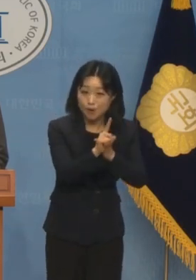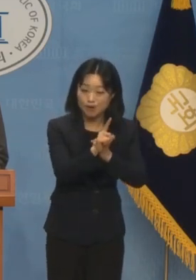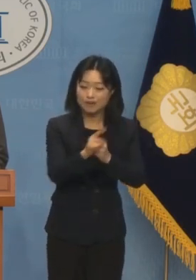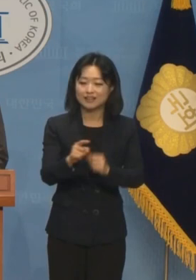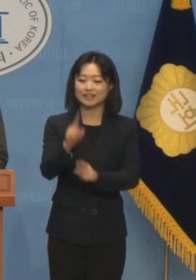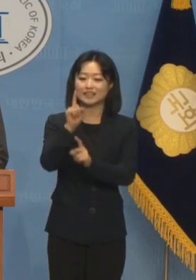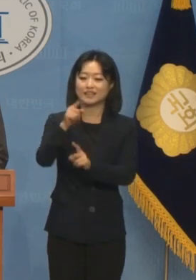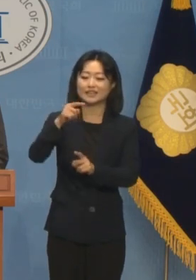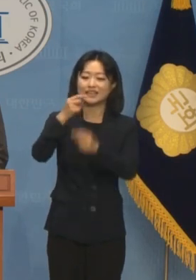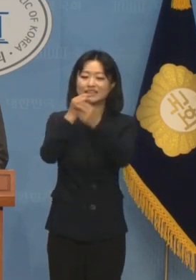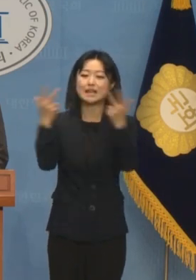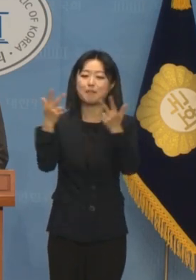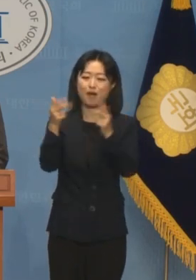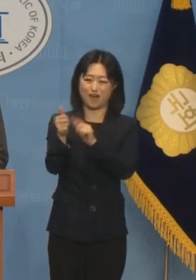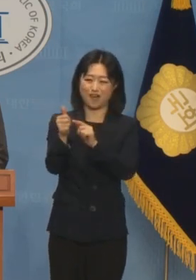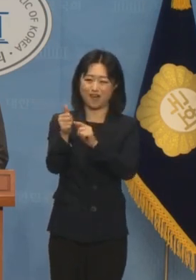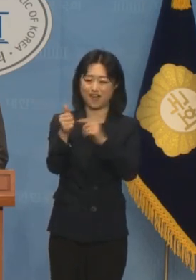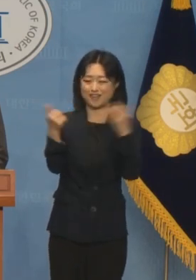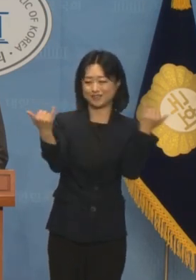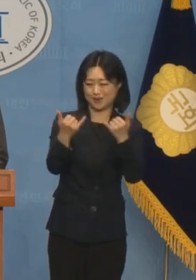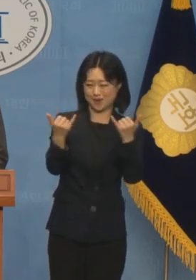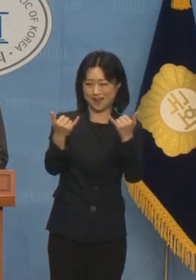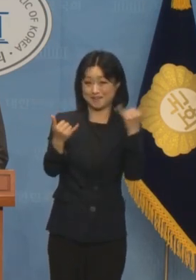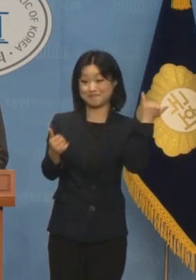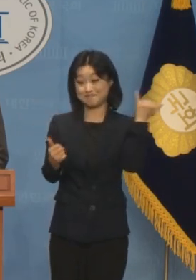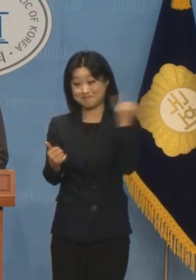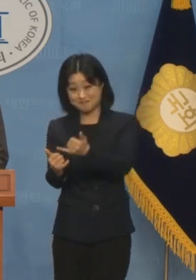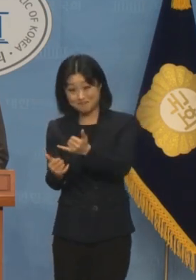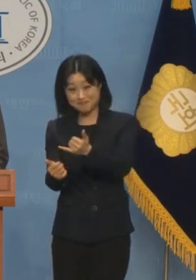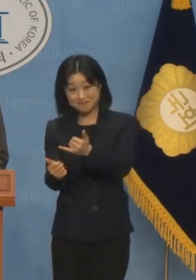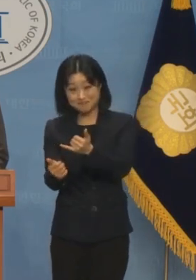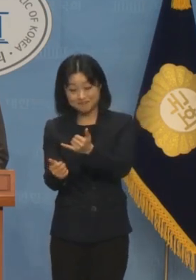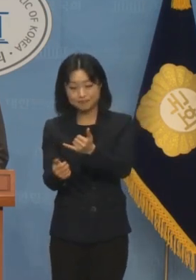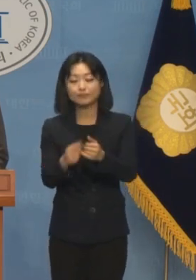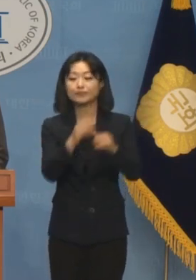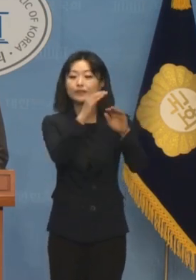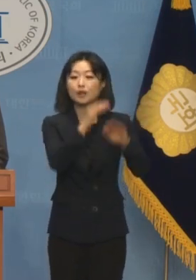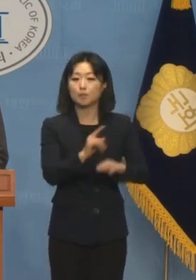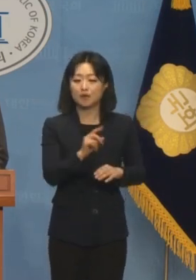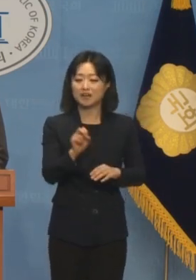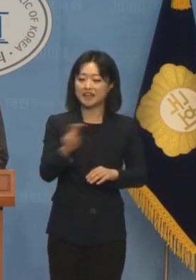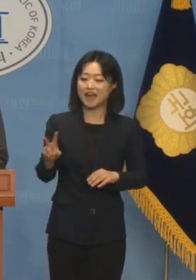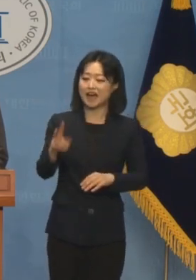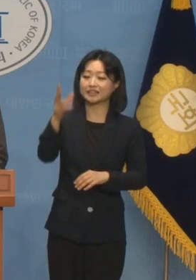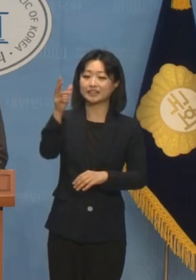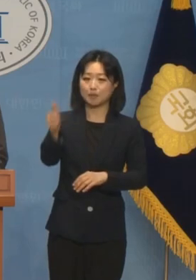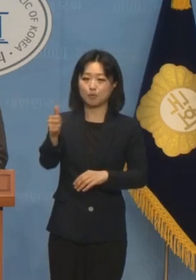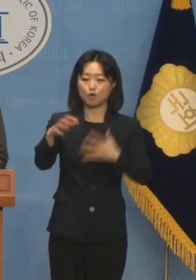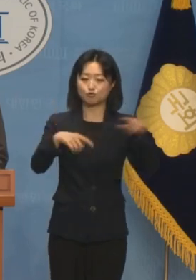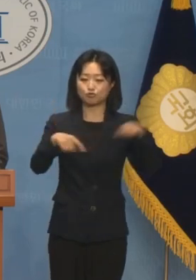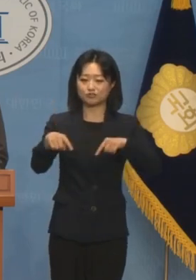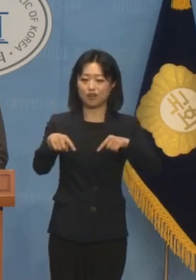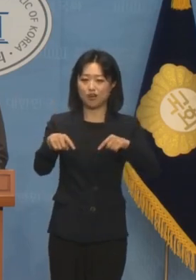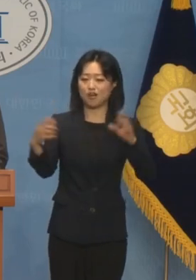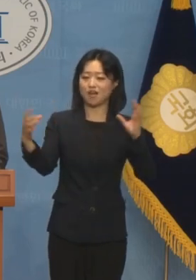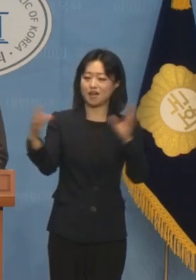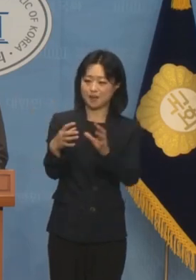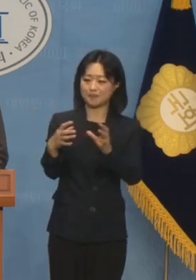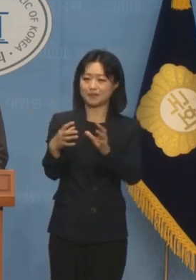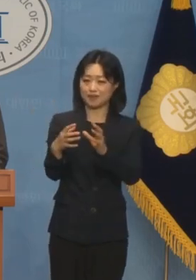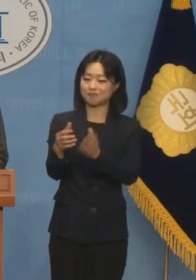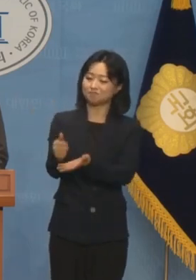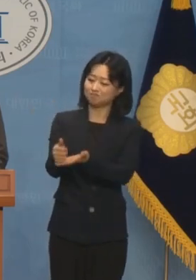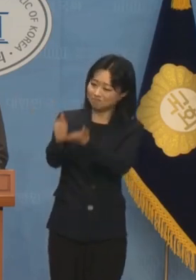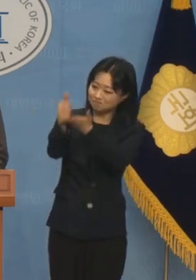대표와의 전화 통화를 들었습니다. 그리고서는 대통령이 야당 대표를 국정 파트너로 인정했다고